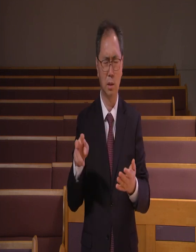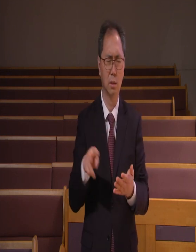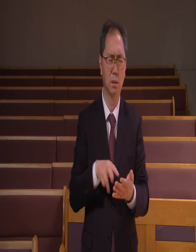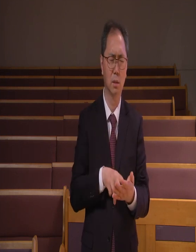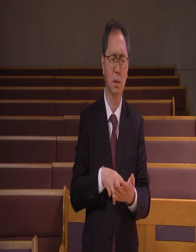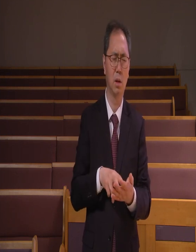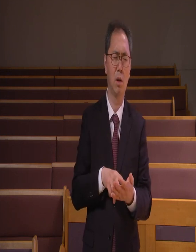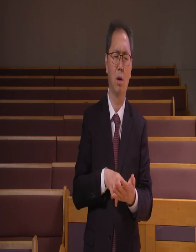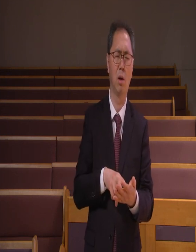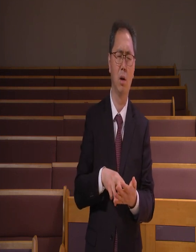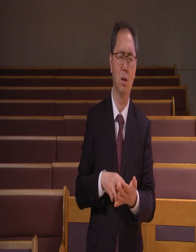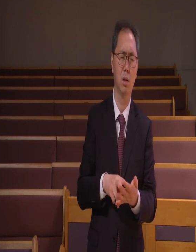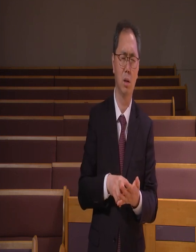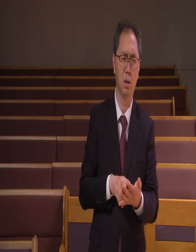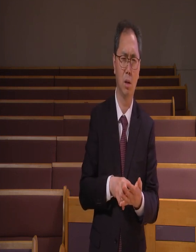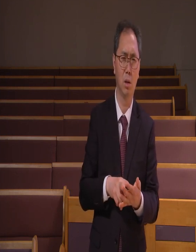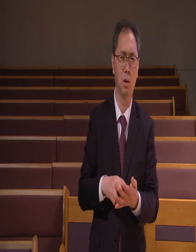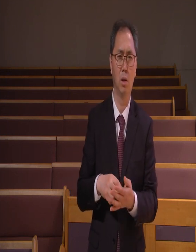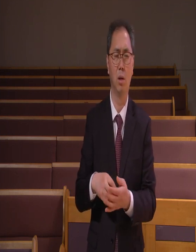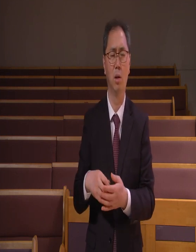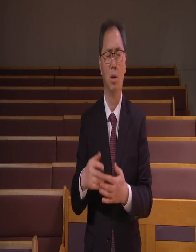일로 나는